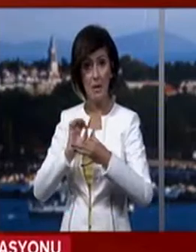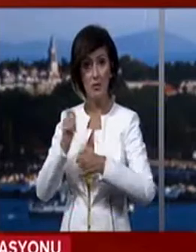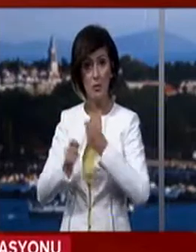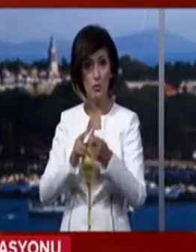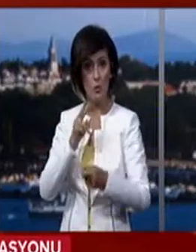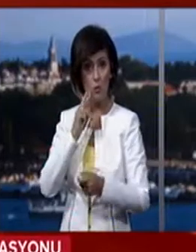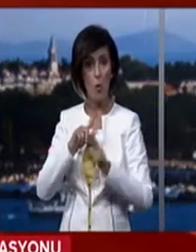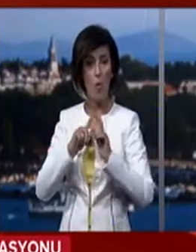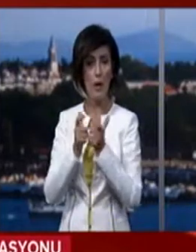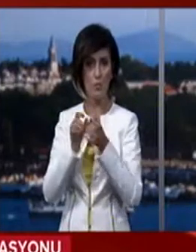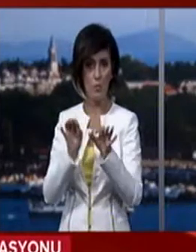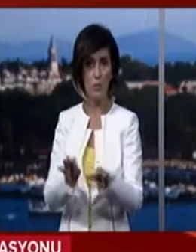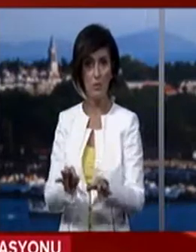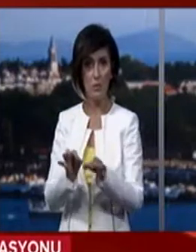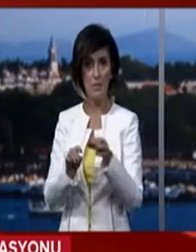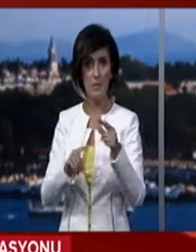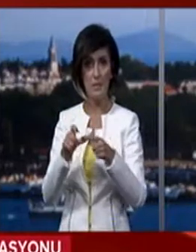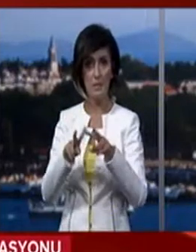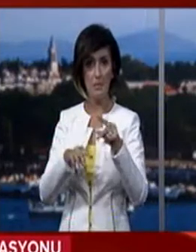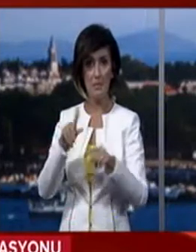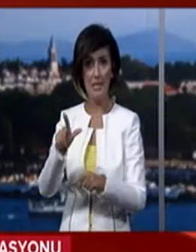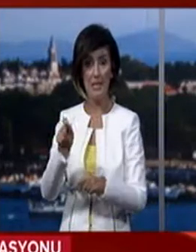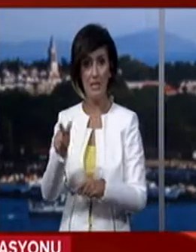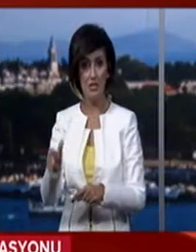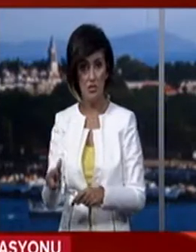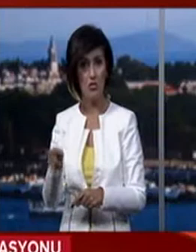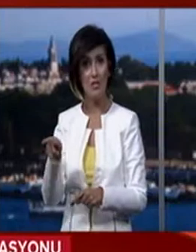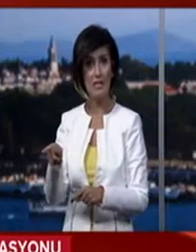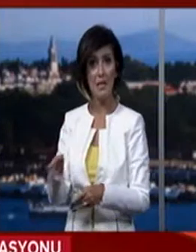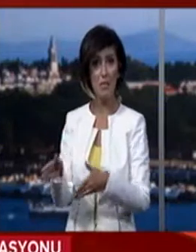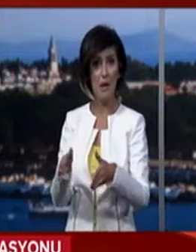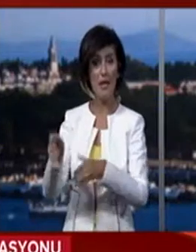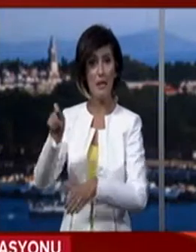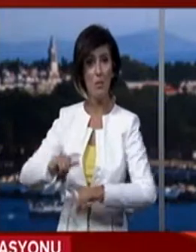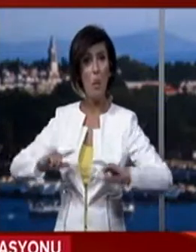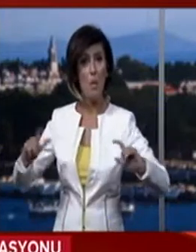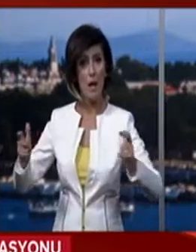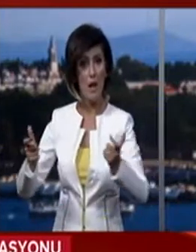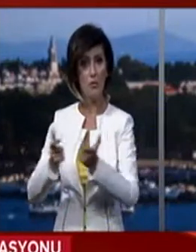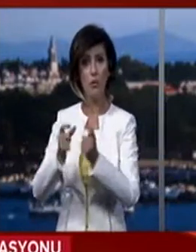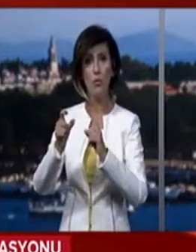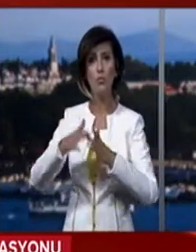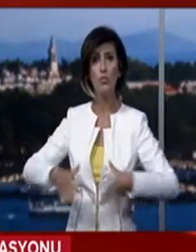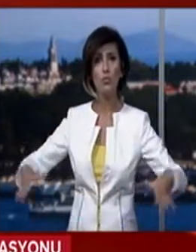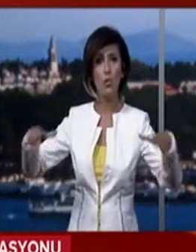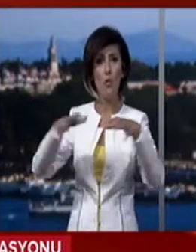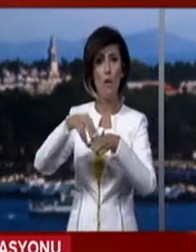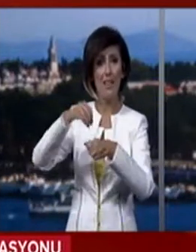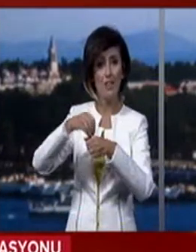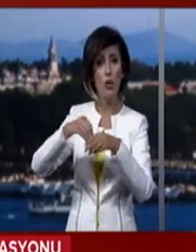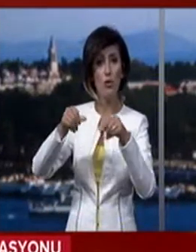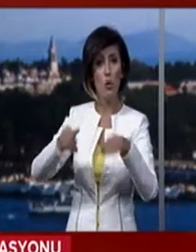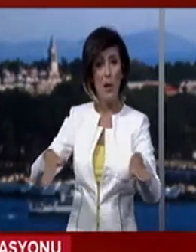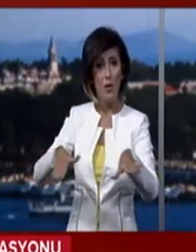sonucu operasyon başlatıldı. Bismil ilçesi Köseli mahallesinde yapılan operasyonda çuval içerisinde ve toprağa